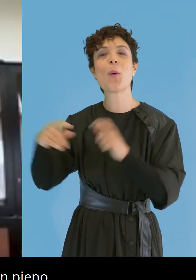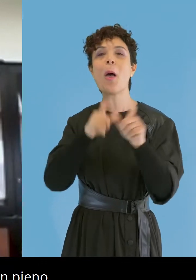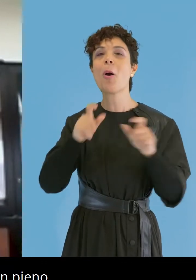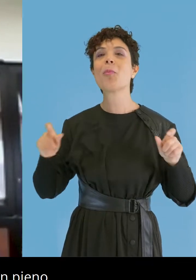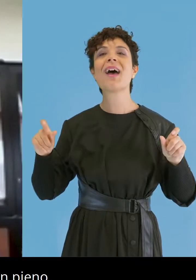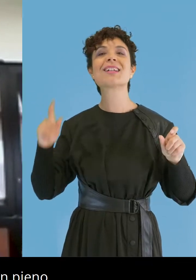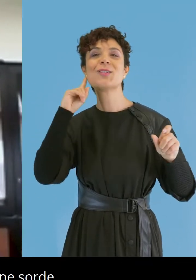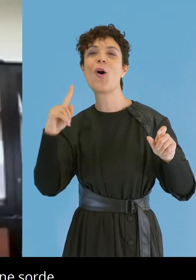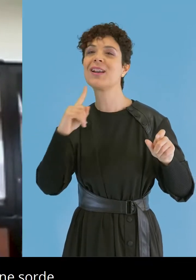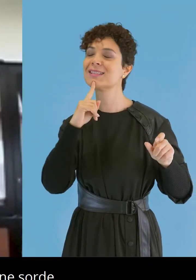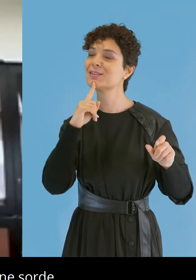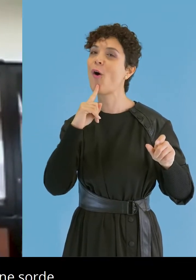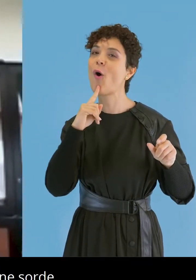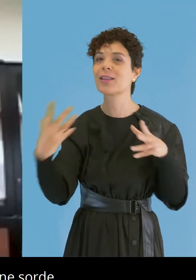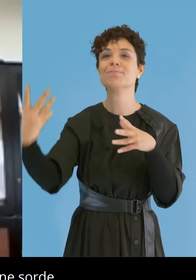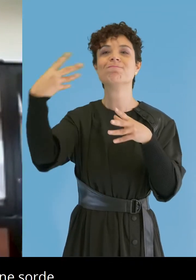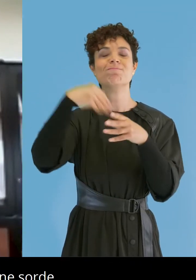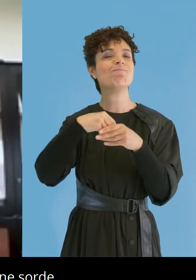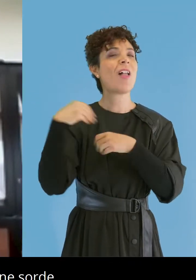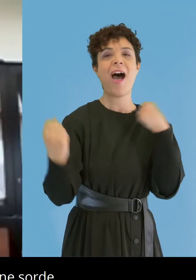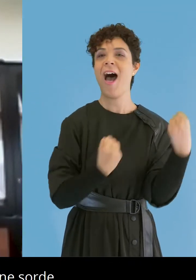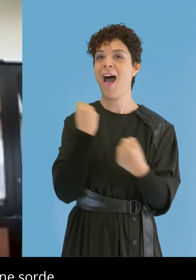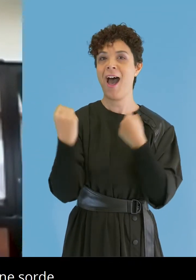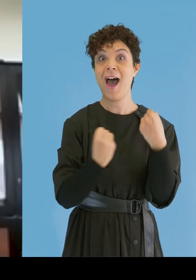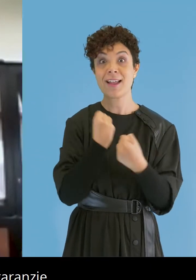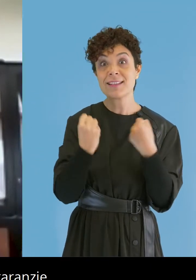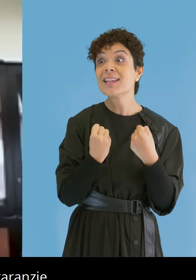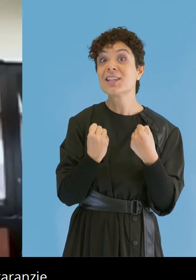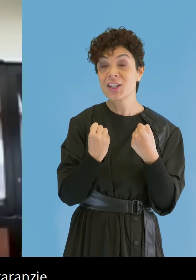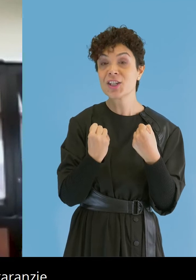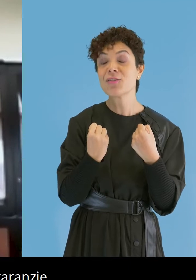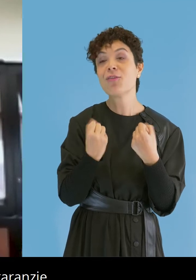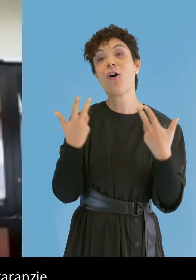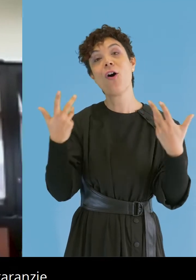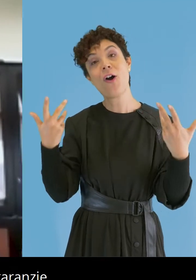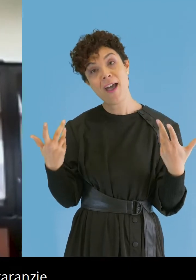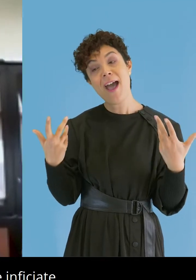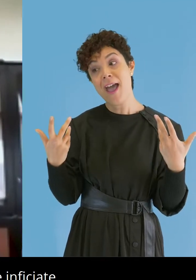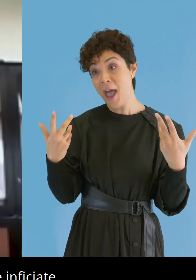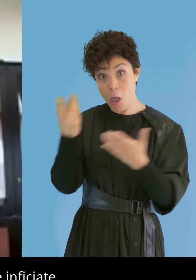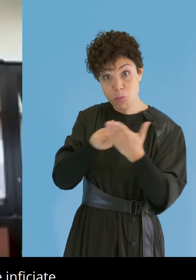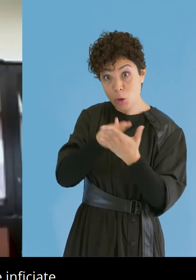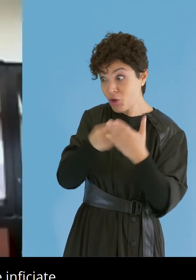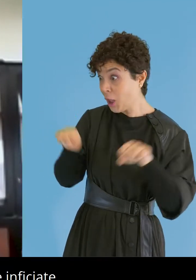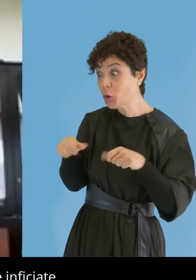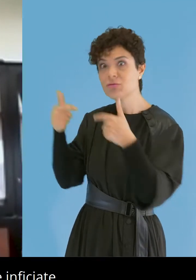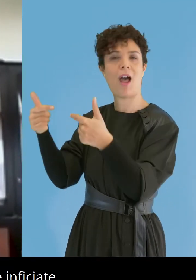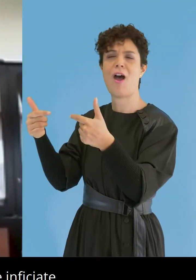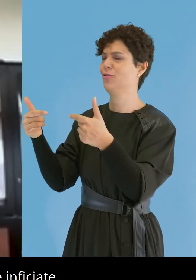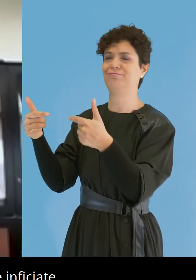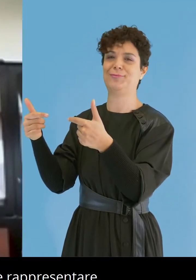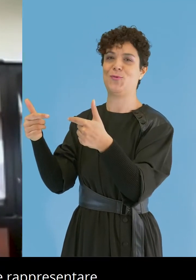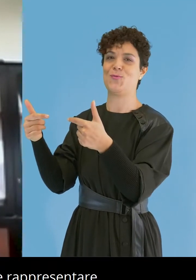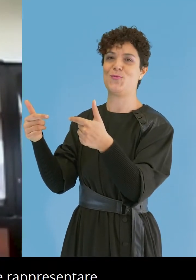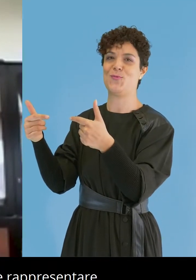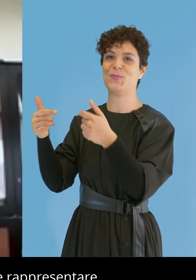quanto non pieno e come dire attivo e proattivo, delle persone sorde, però sicuramente dà delle garanzie che non sono assolutamente